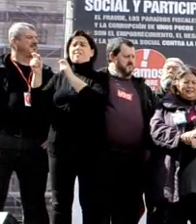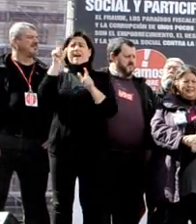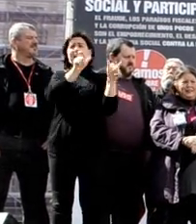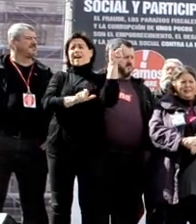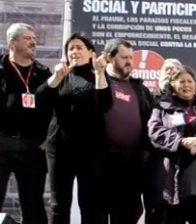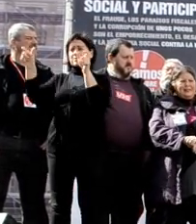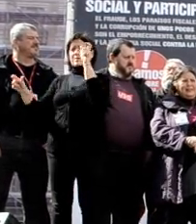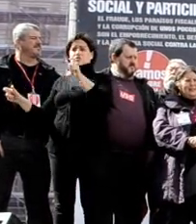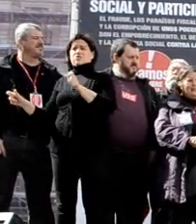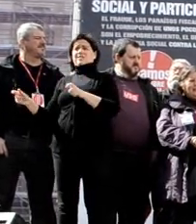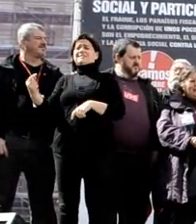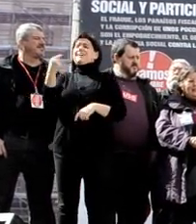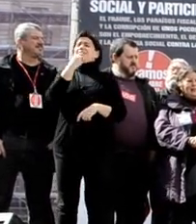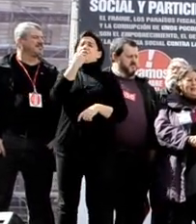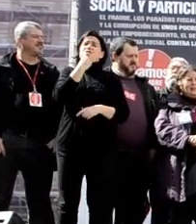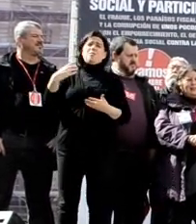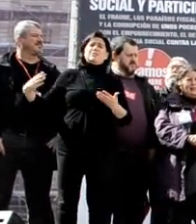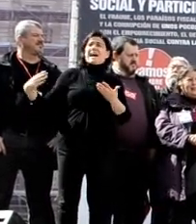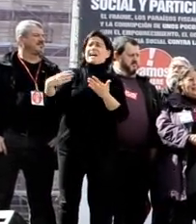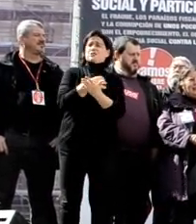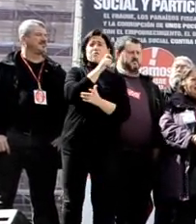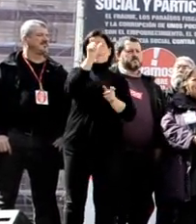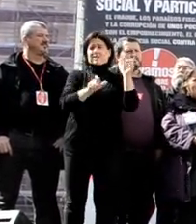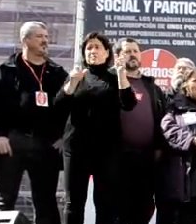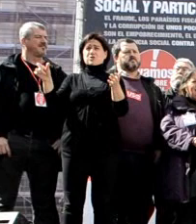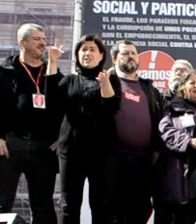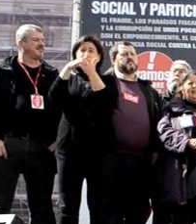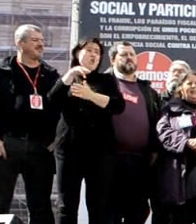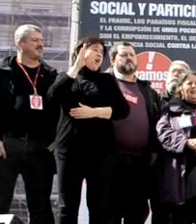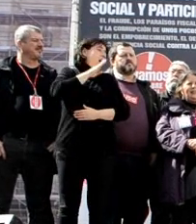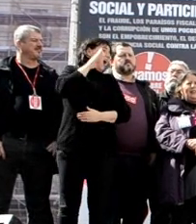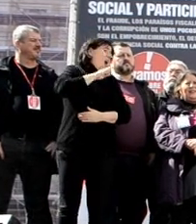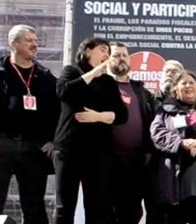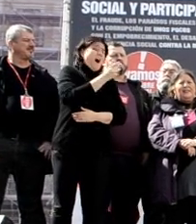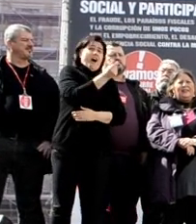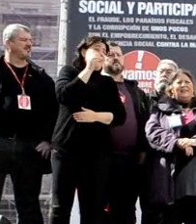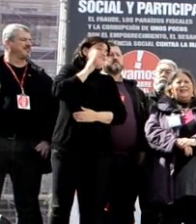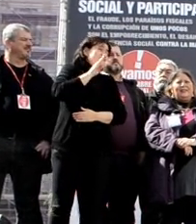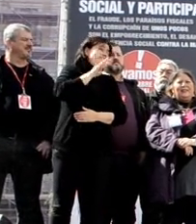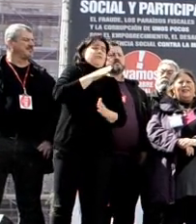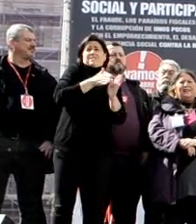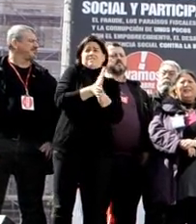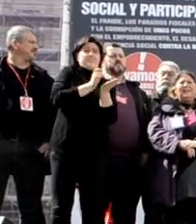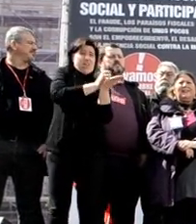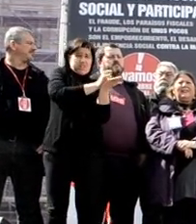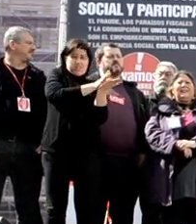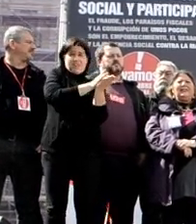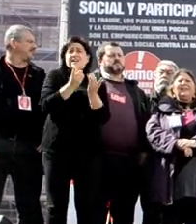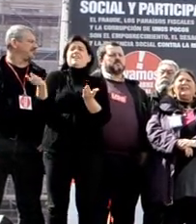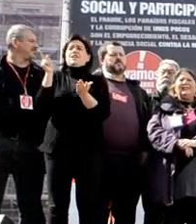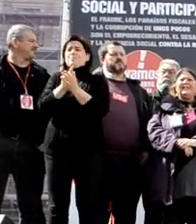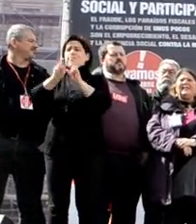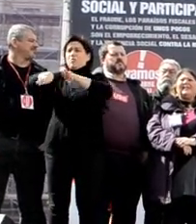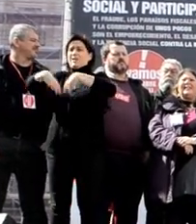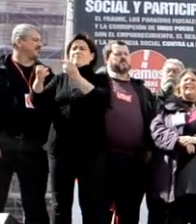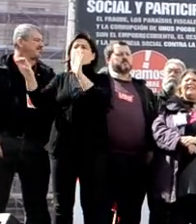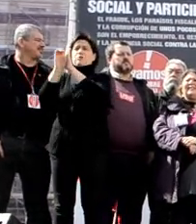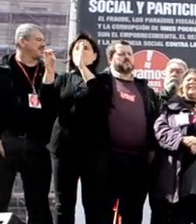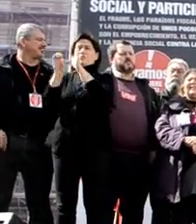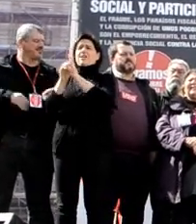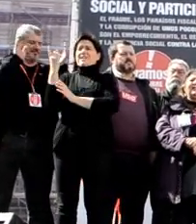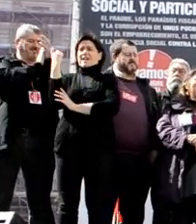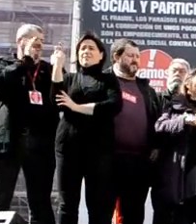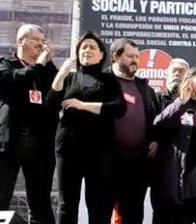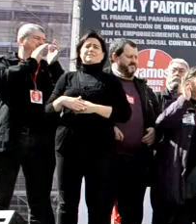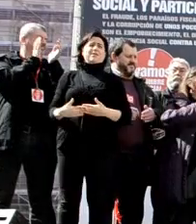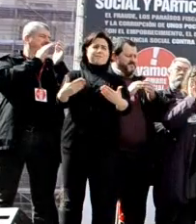expulsando a las personas corruptas de la vida pública y acometiendo las reformas constitucionales que sean precisas.